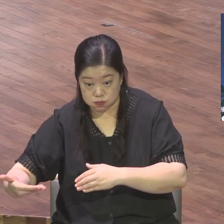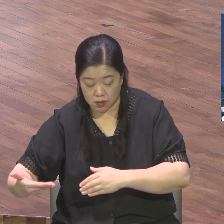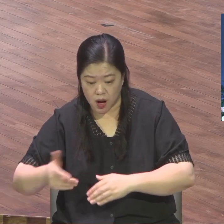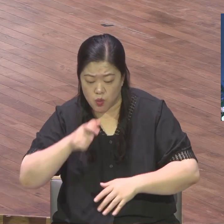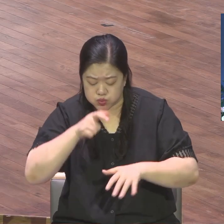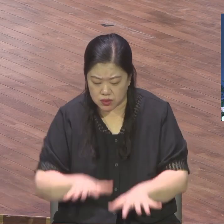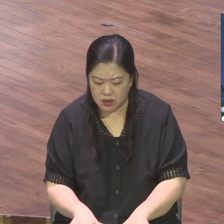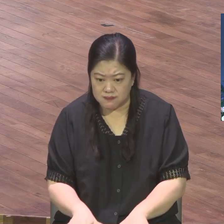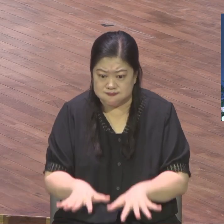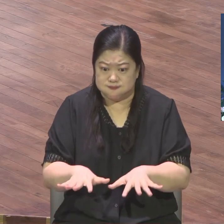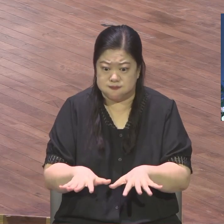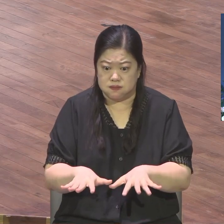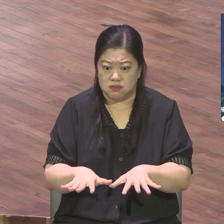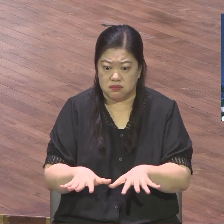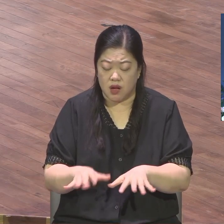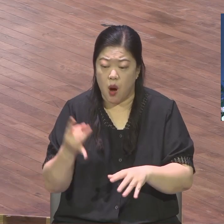장로들이